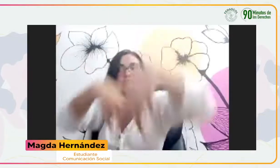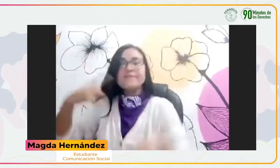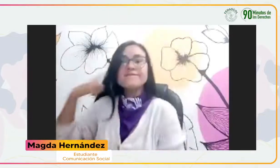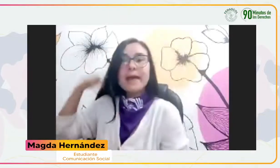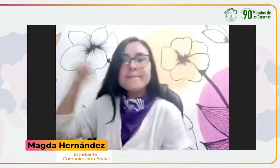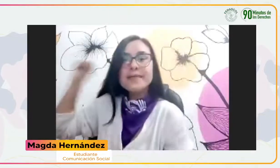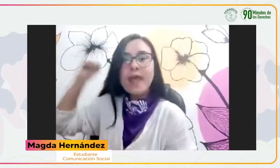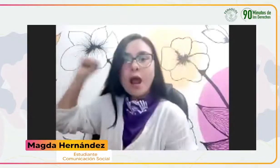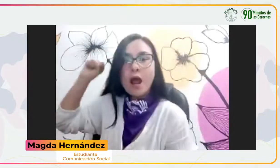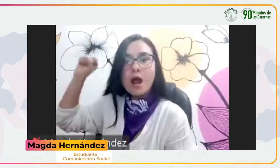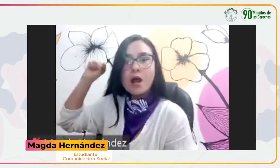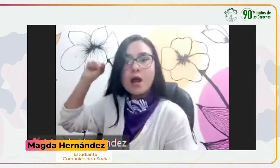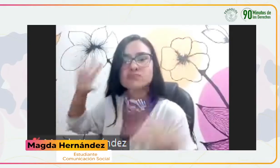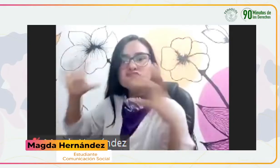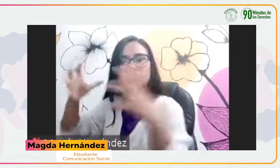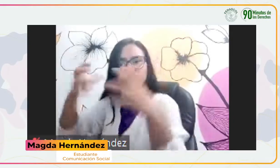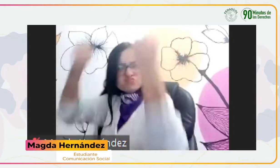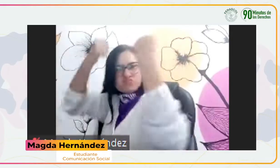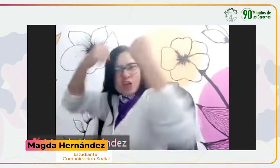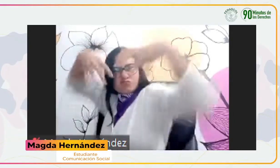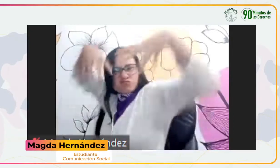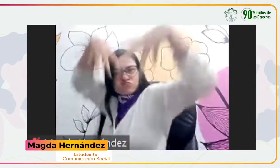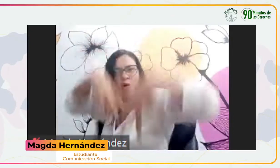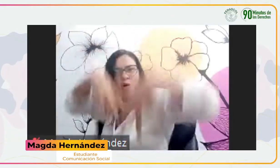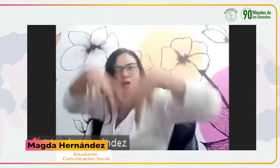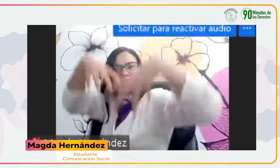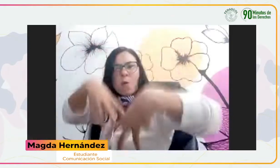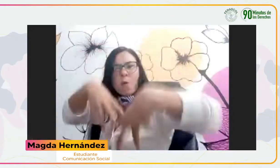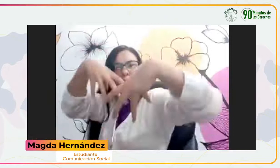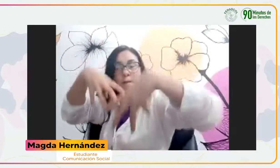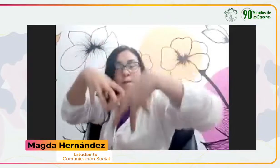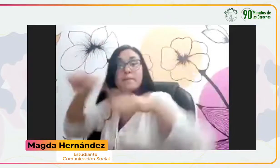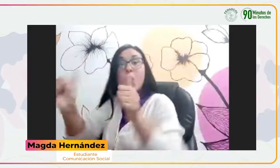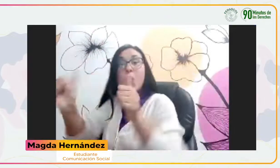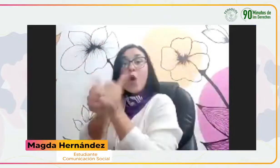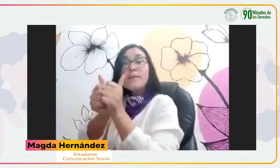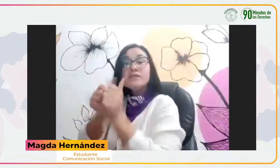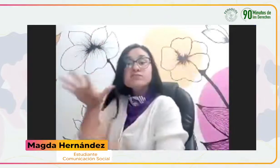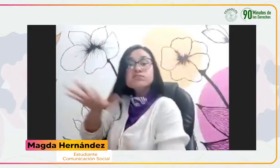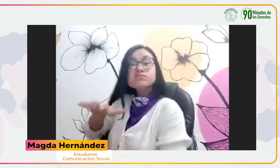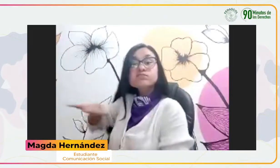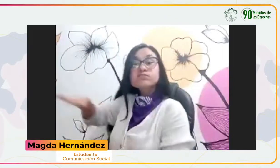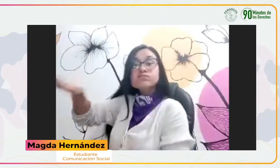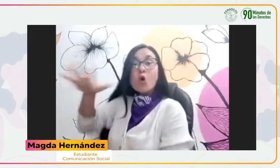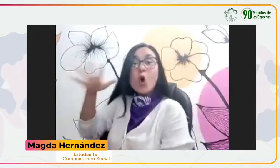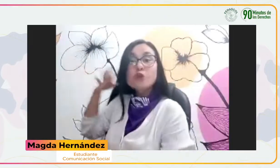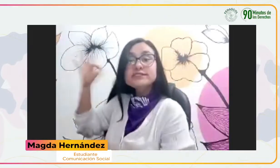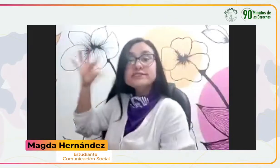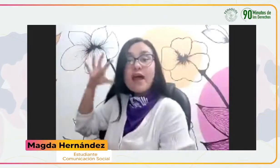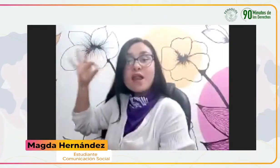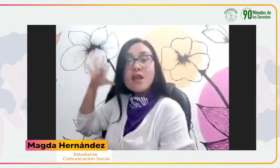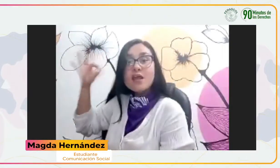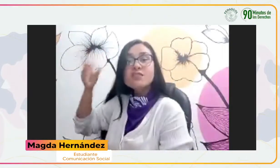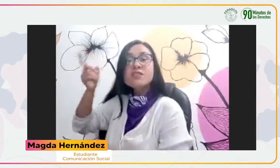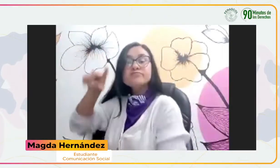estas comunidades feministas y que realmente han alzado su voz, han